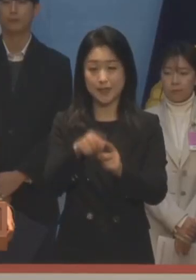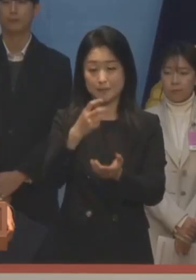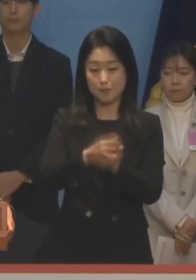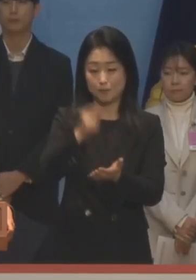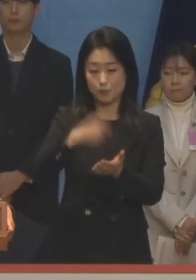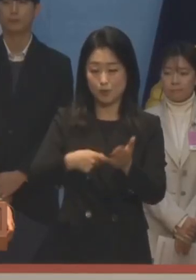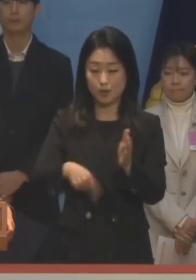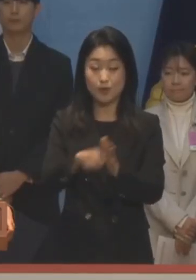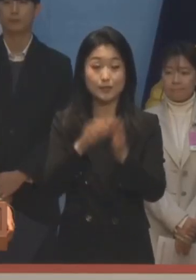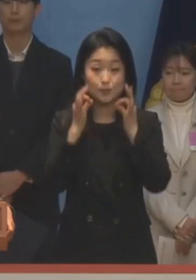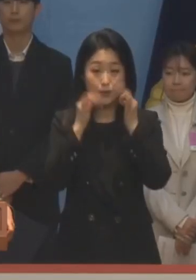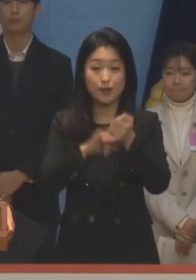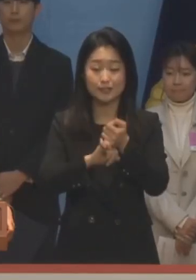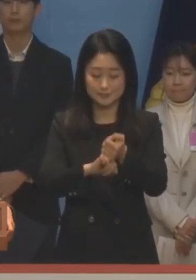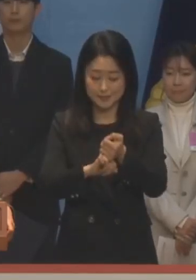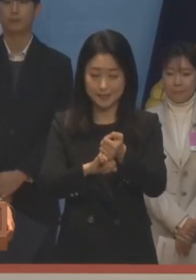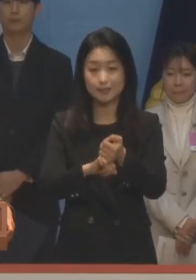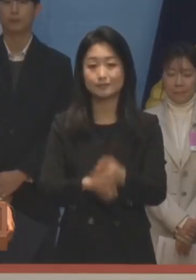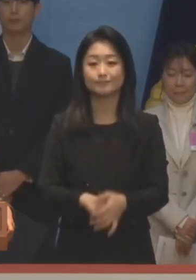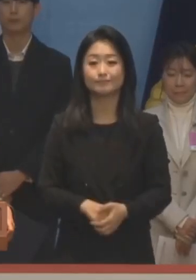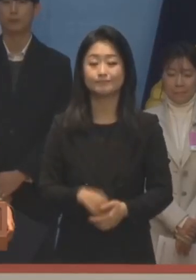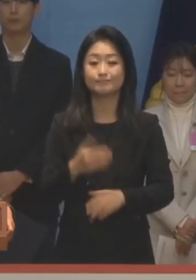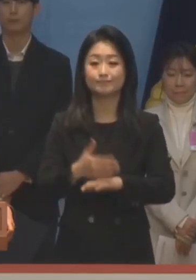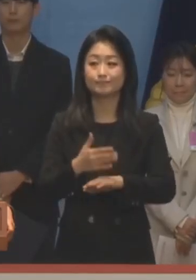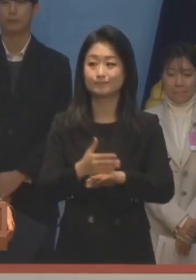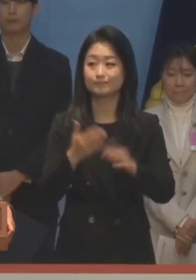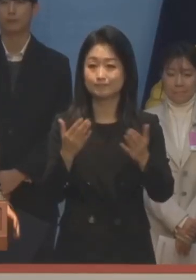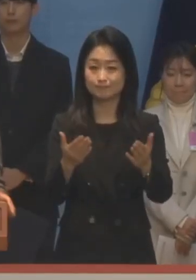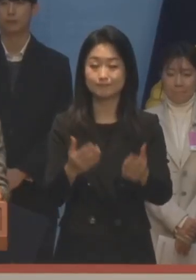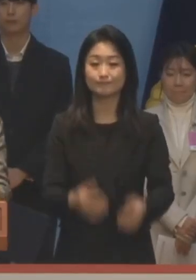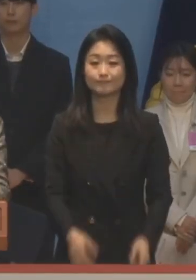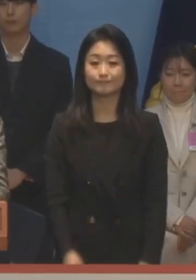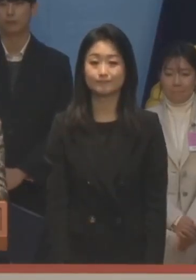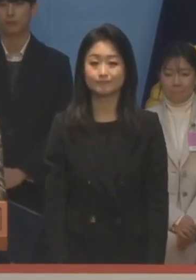최선을 다해 노력하겠습니다. 감사합니다.